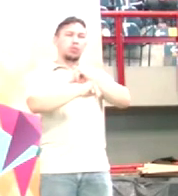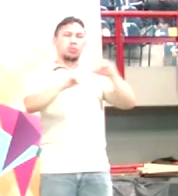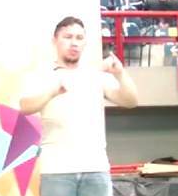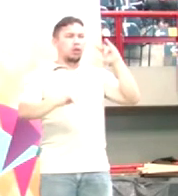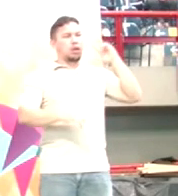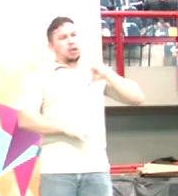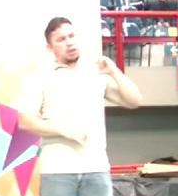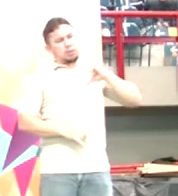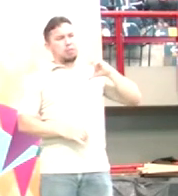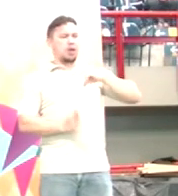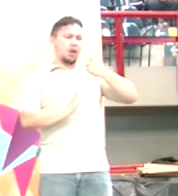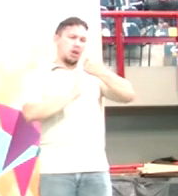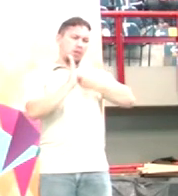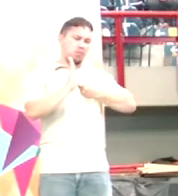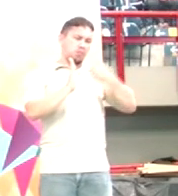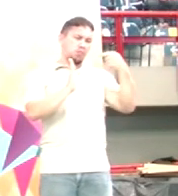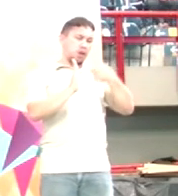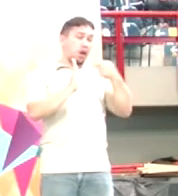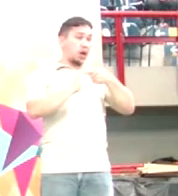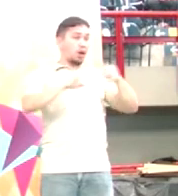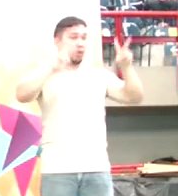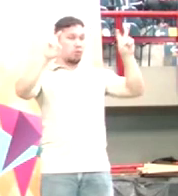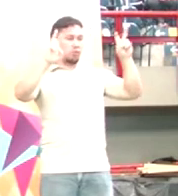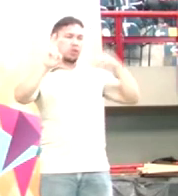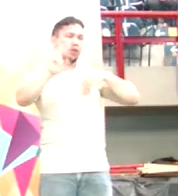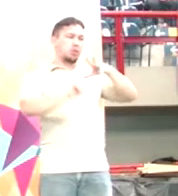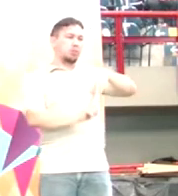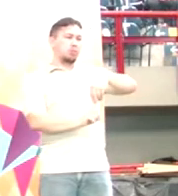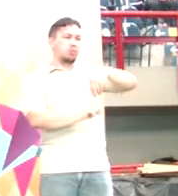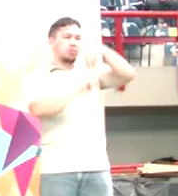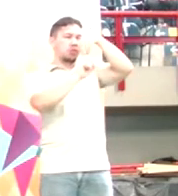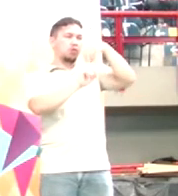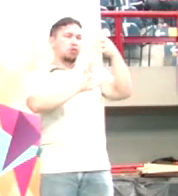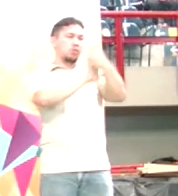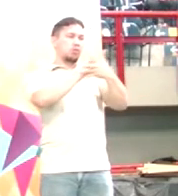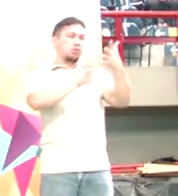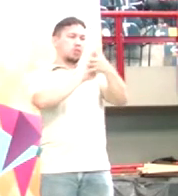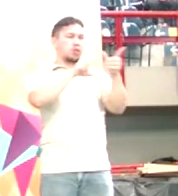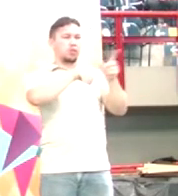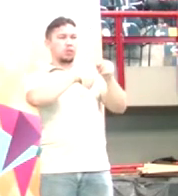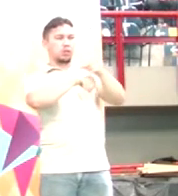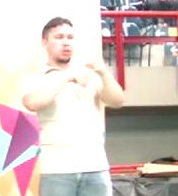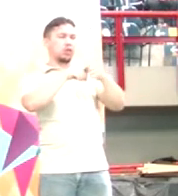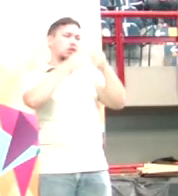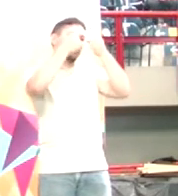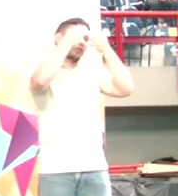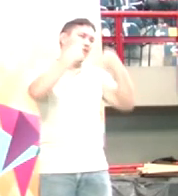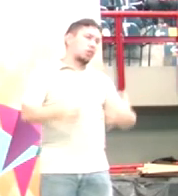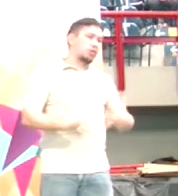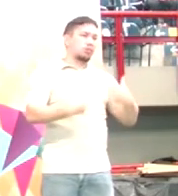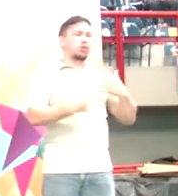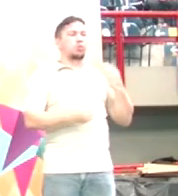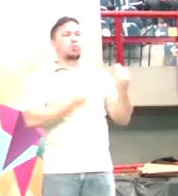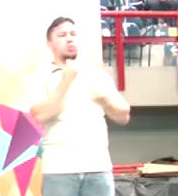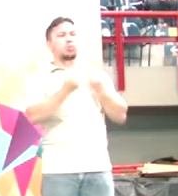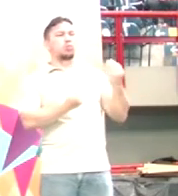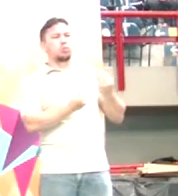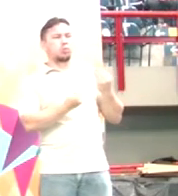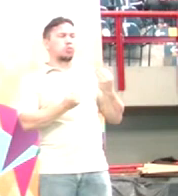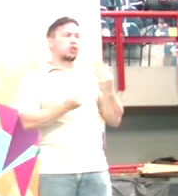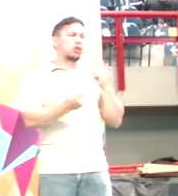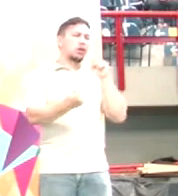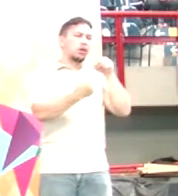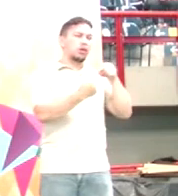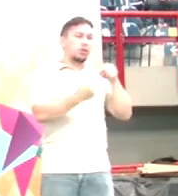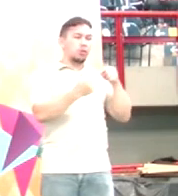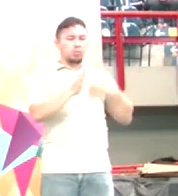do Enem, a proposta é única e o texto é dissertativo argumentativo. O que quer dizer exatamente